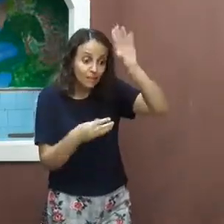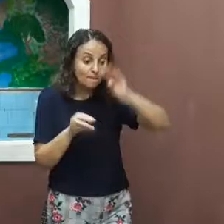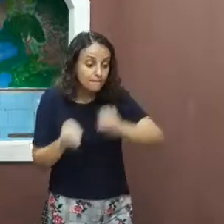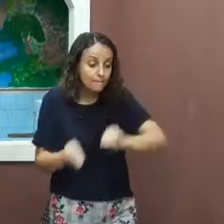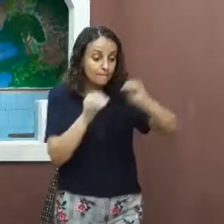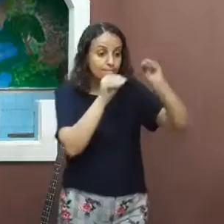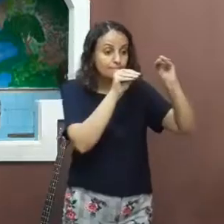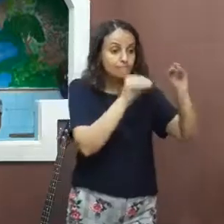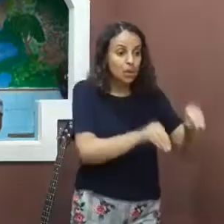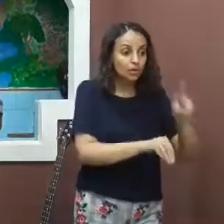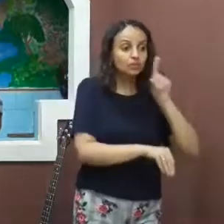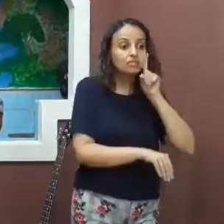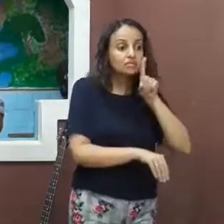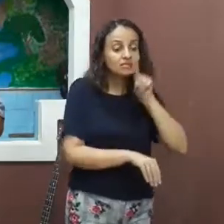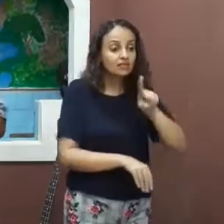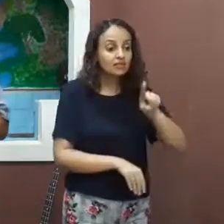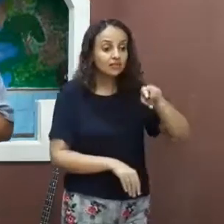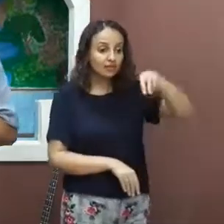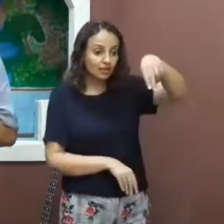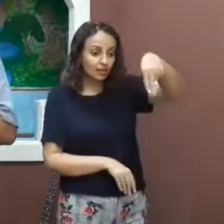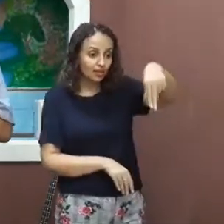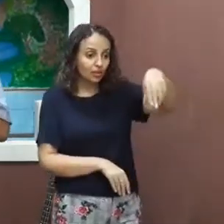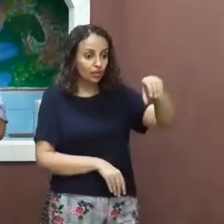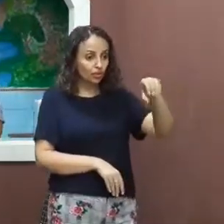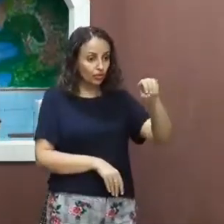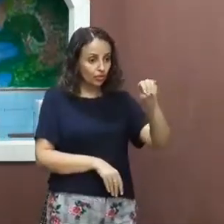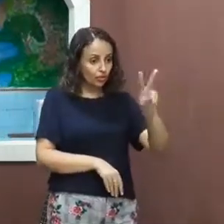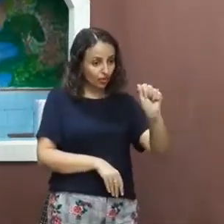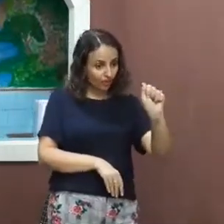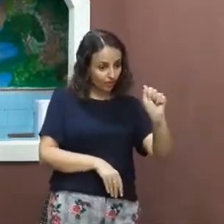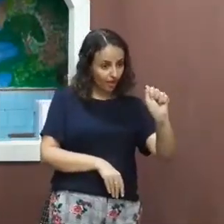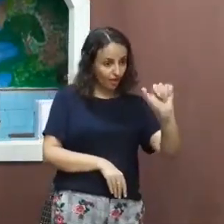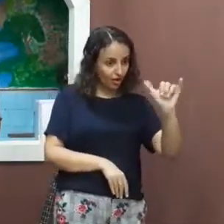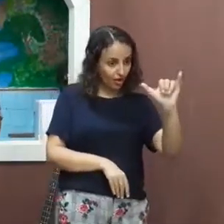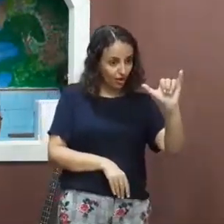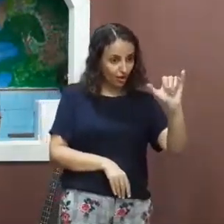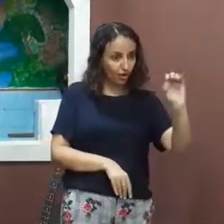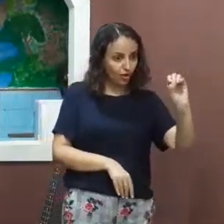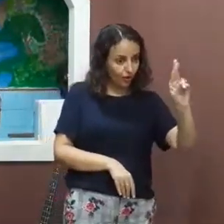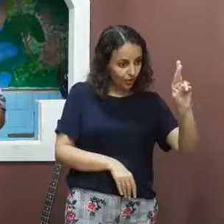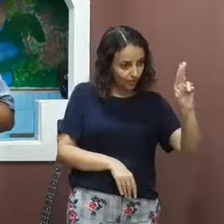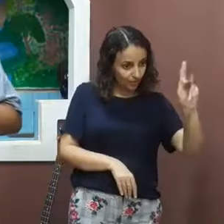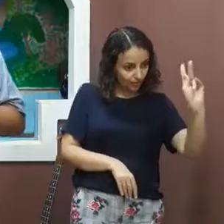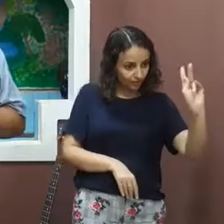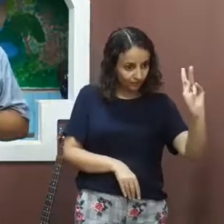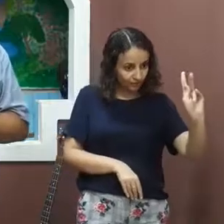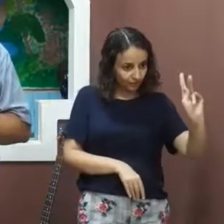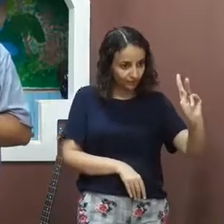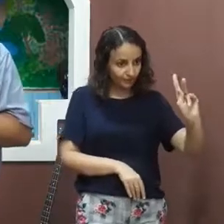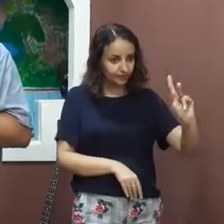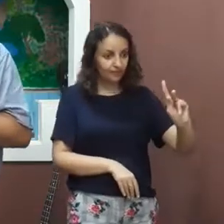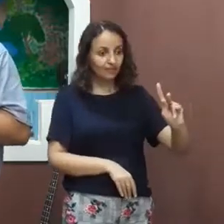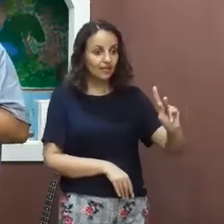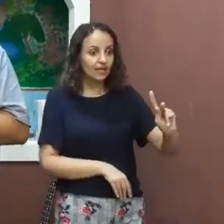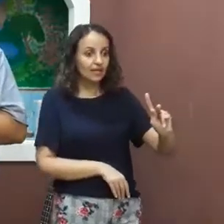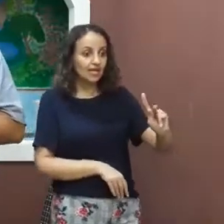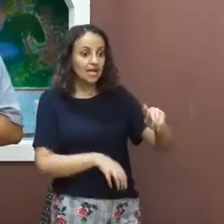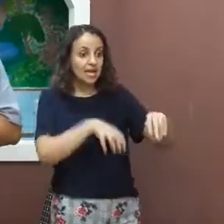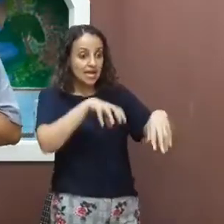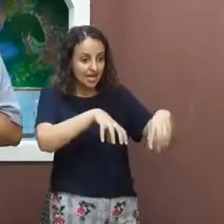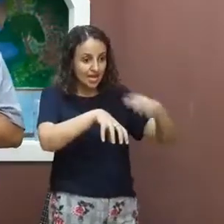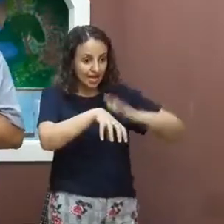York, onde na ilha de Manhattan começaram a fundar a cidade de Nova York. Isso